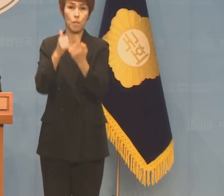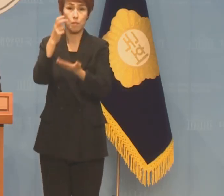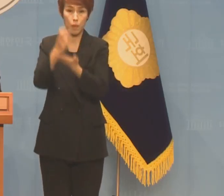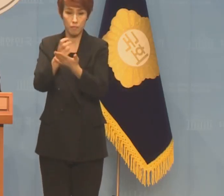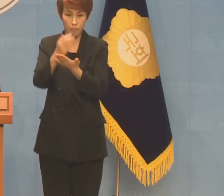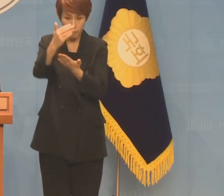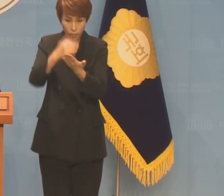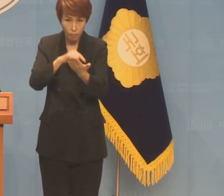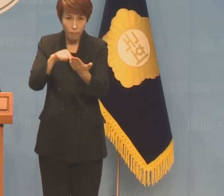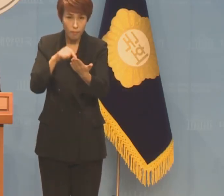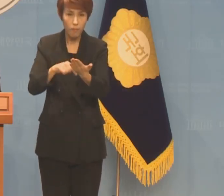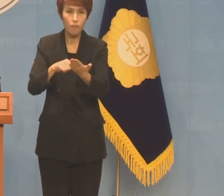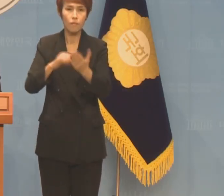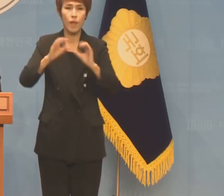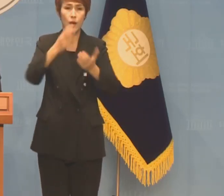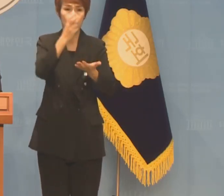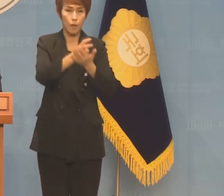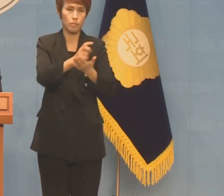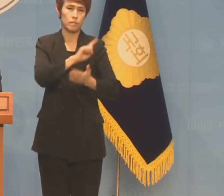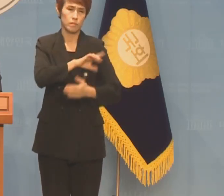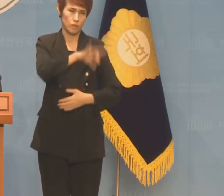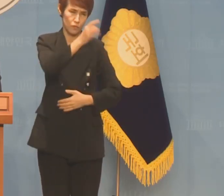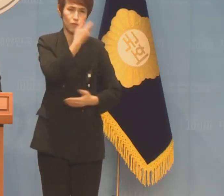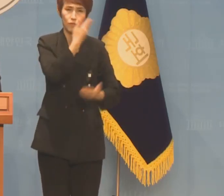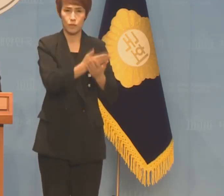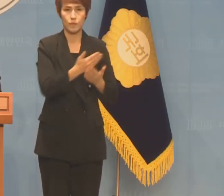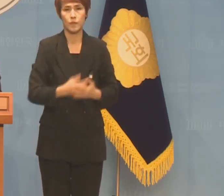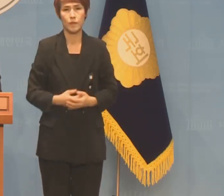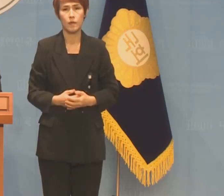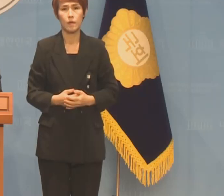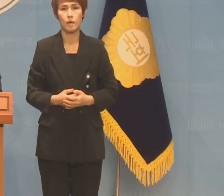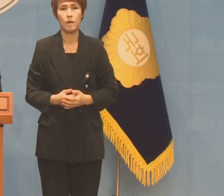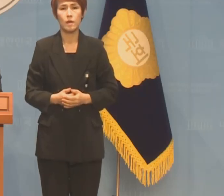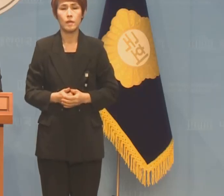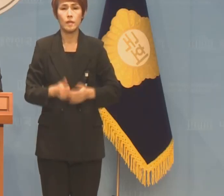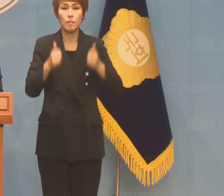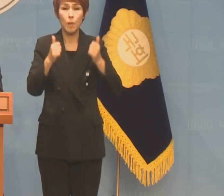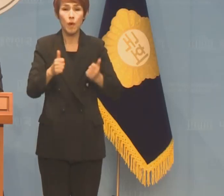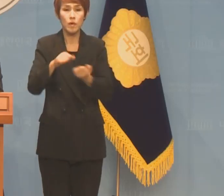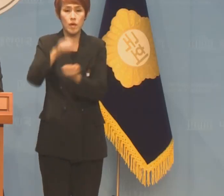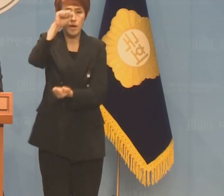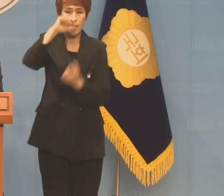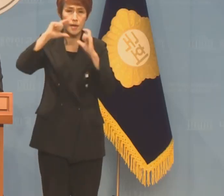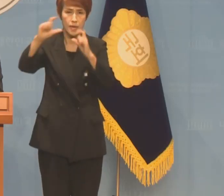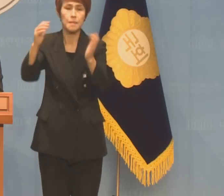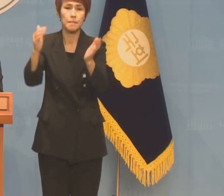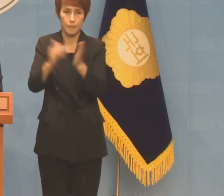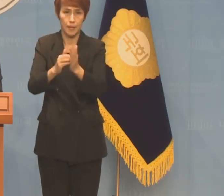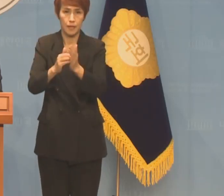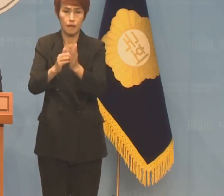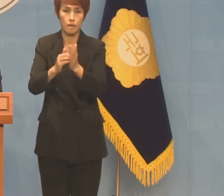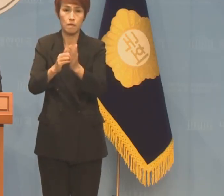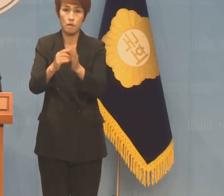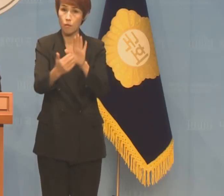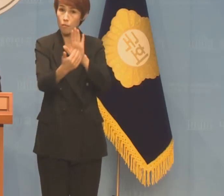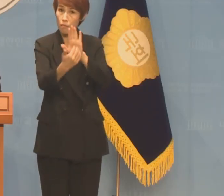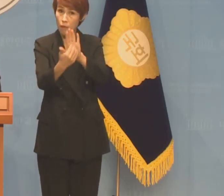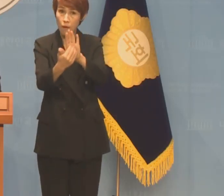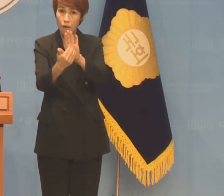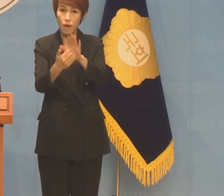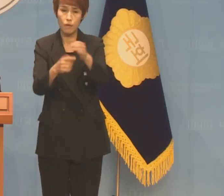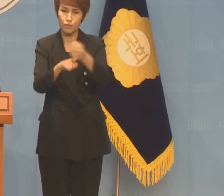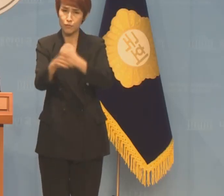법률도 헌법에 우선할 수는 없습니다. 법원의 영장이 발부된 이상 영장 집행을 막을